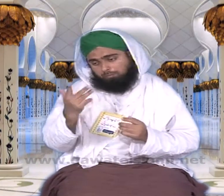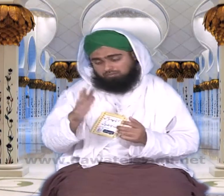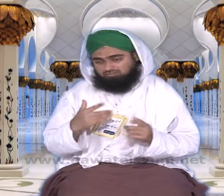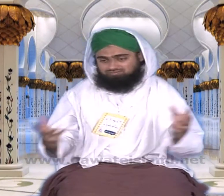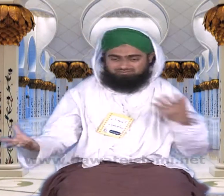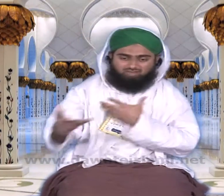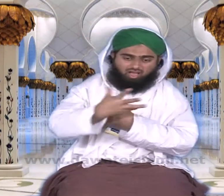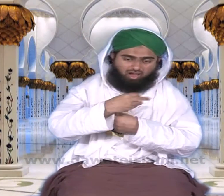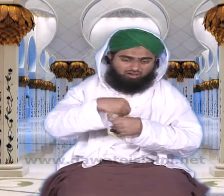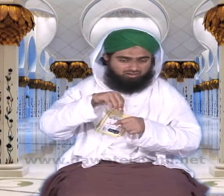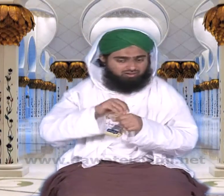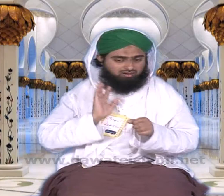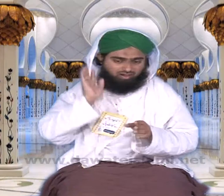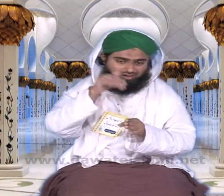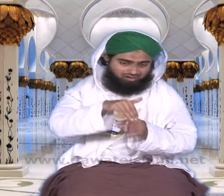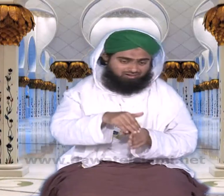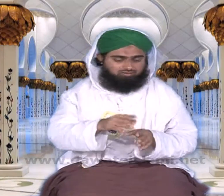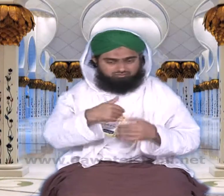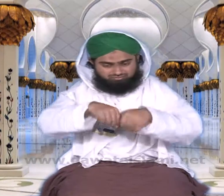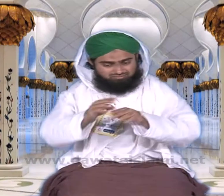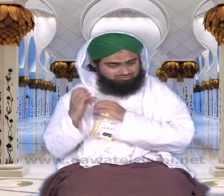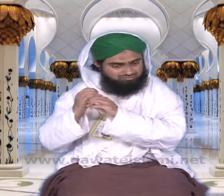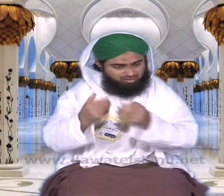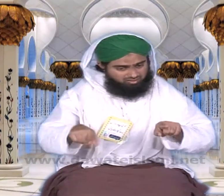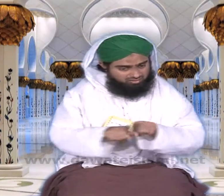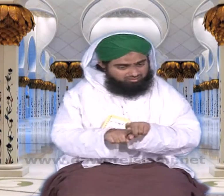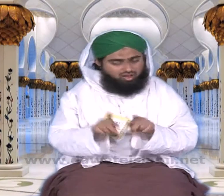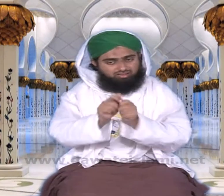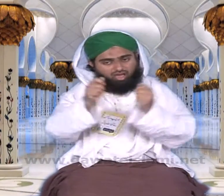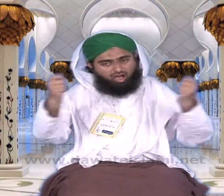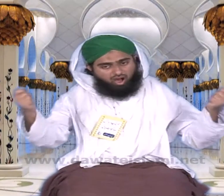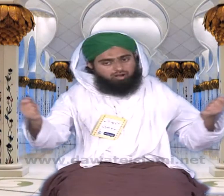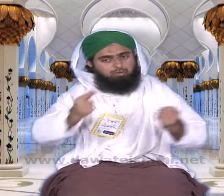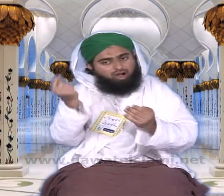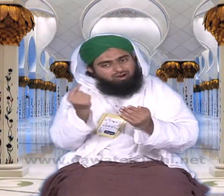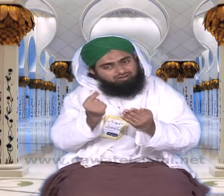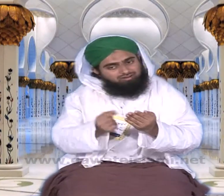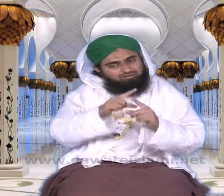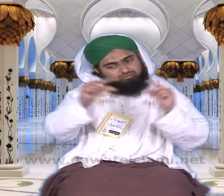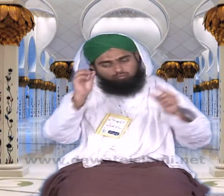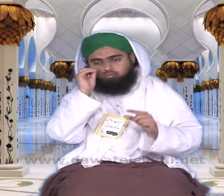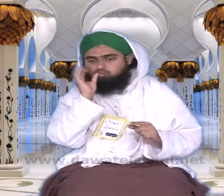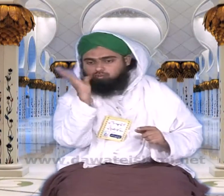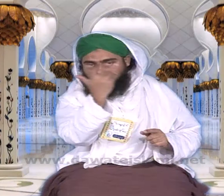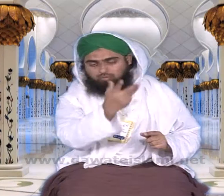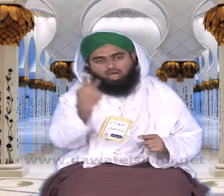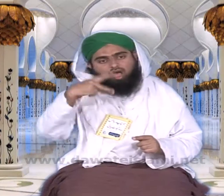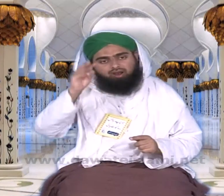شریک ہو گئے قبرستان تک بھی چلے آئے گھر والوں میں میں تازیت کر دی اخبارات میں میں تازیتی بیان چھپ گئے